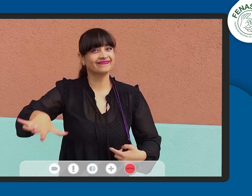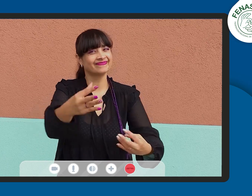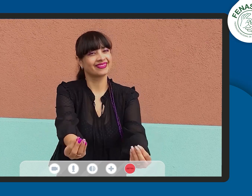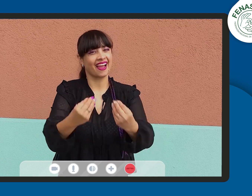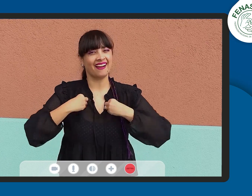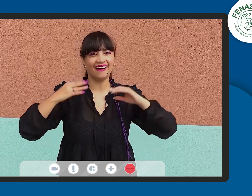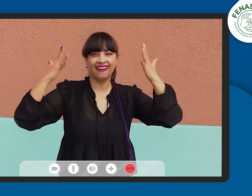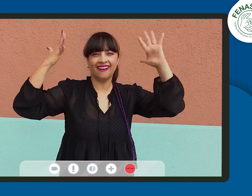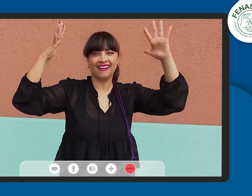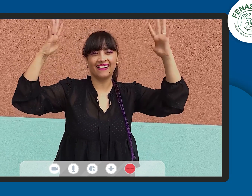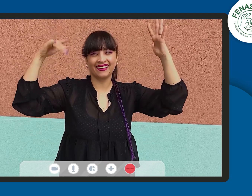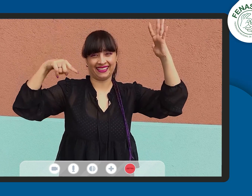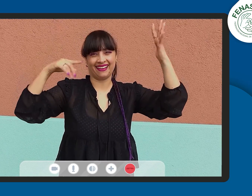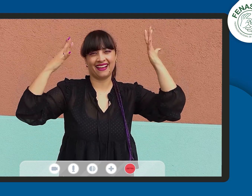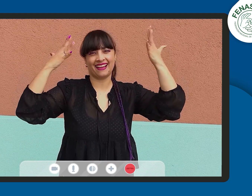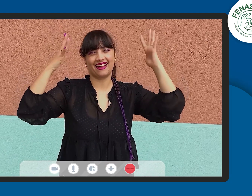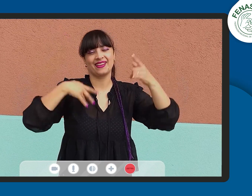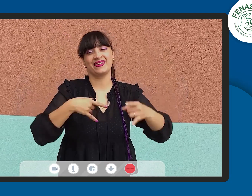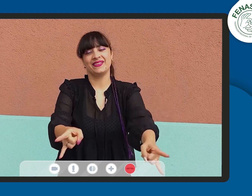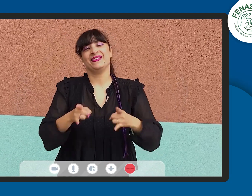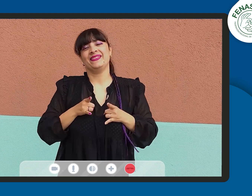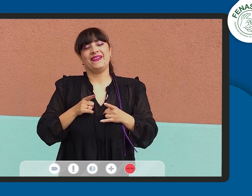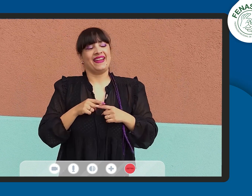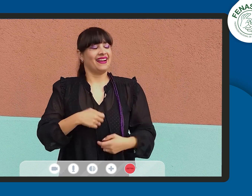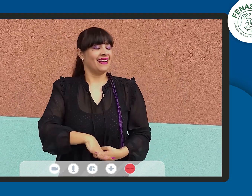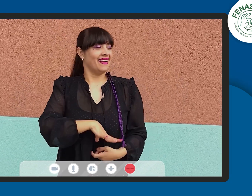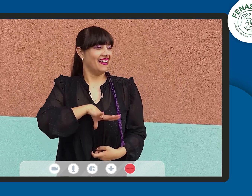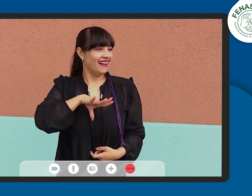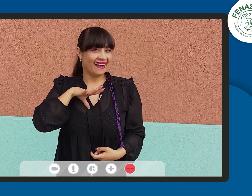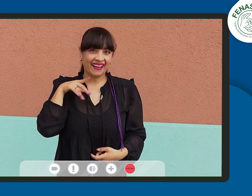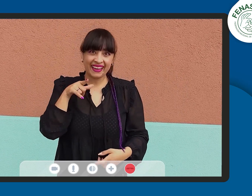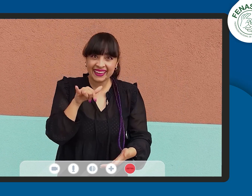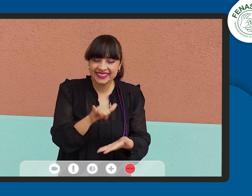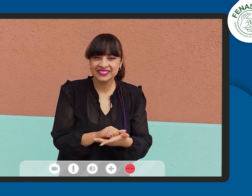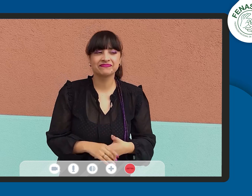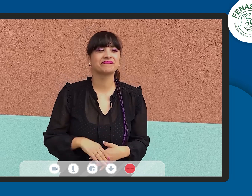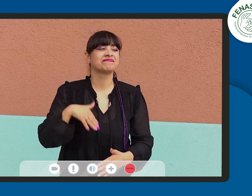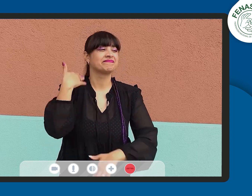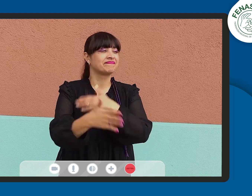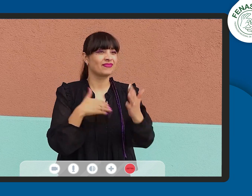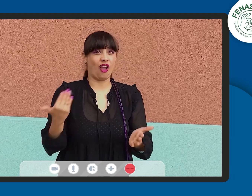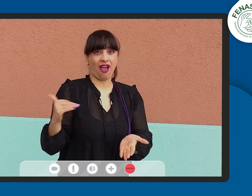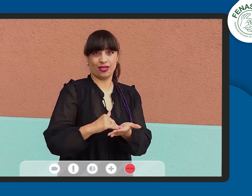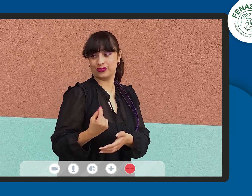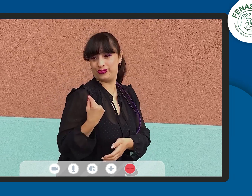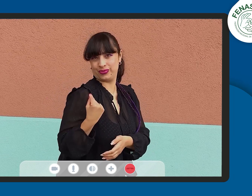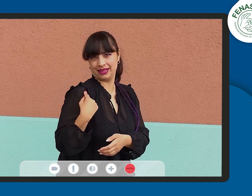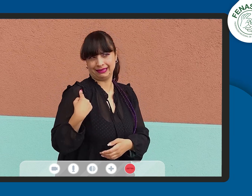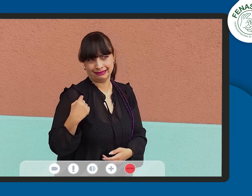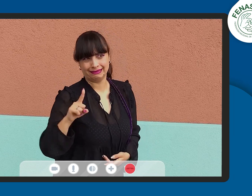y me hizo sentir capaz y me llenó de orgullo fue cuando vi que todos estaban aplaudiendo. Me sentí orgullosa. Hace poco